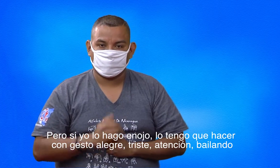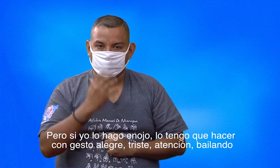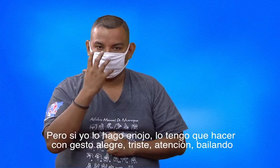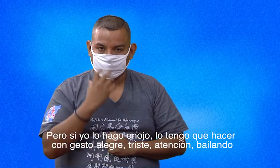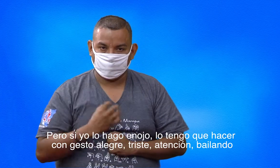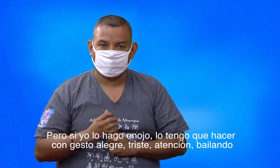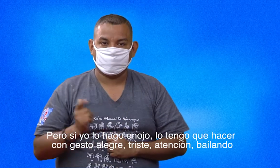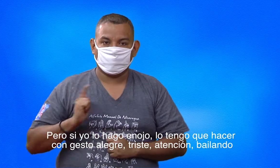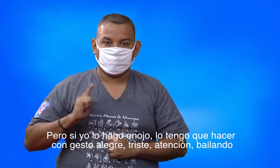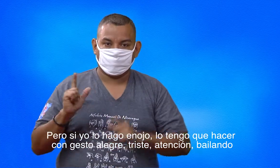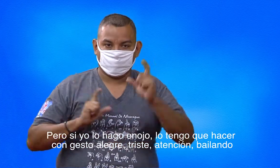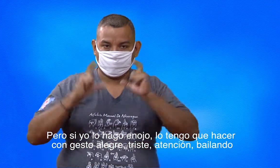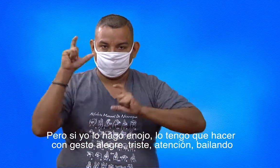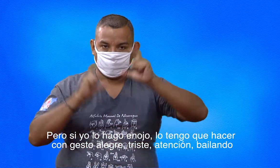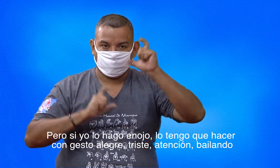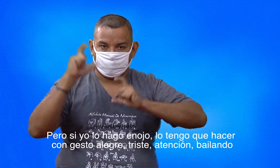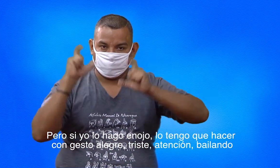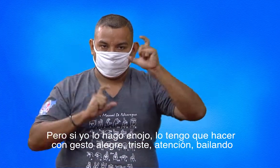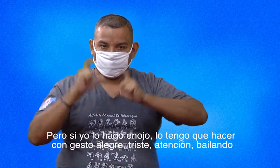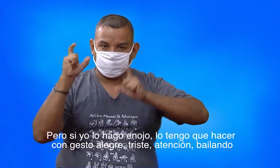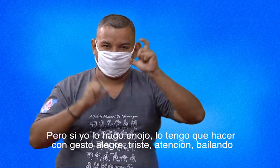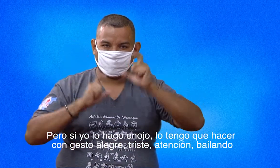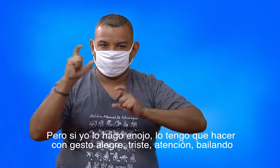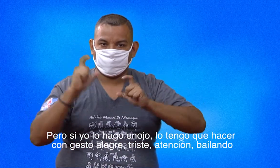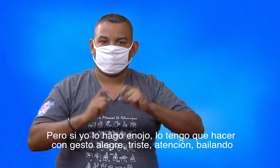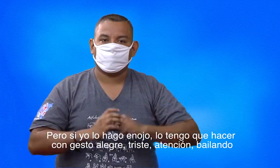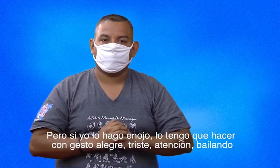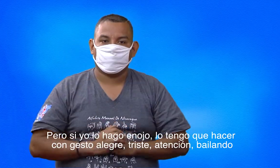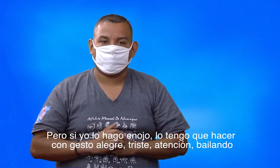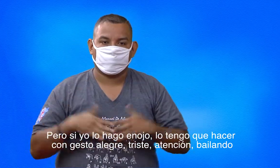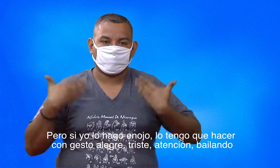lo tengo que hacer con gesto alegre,